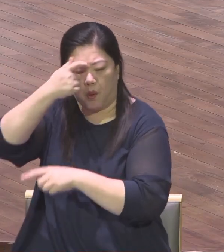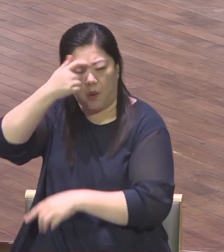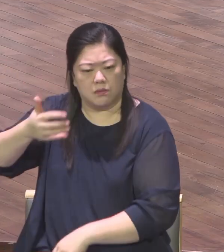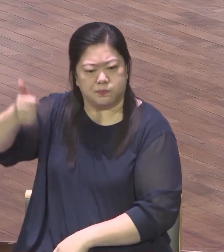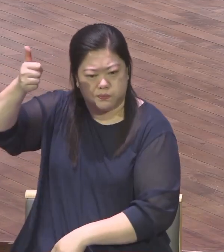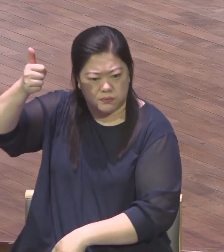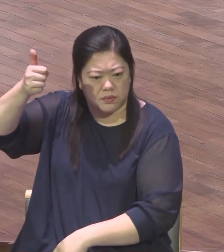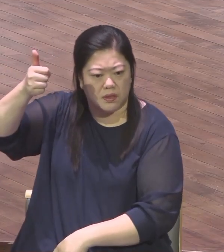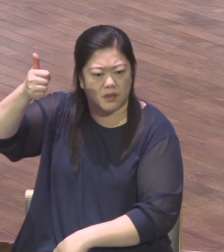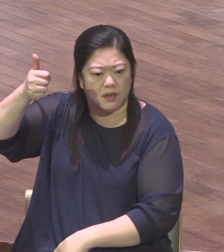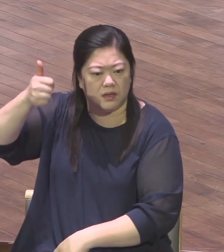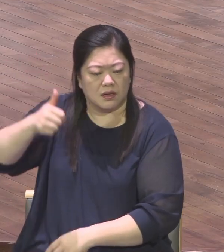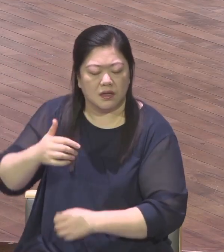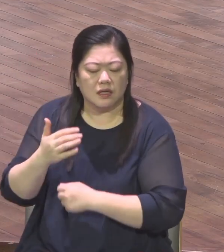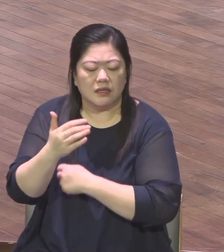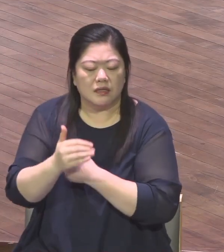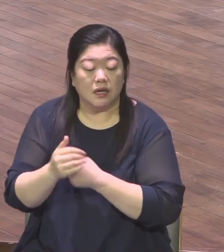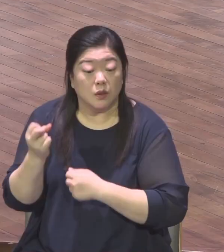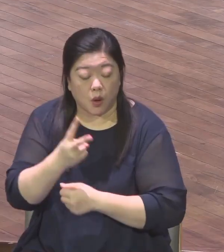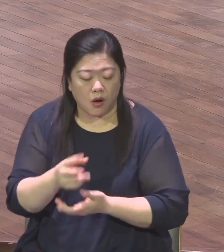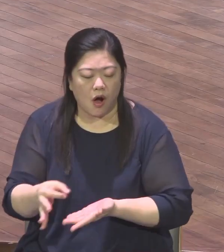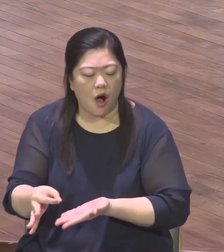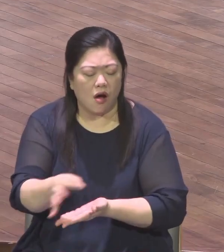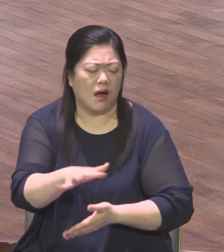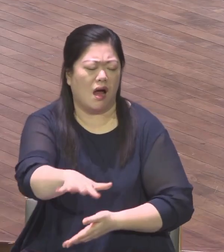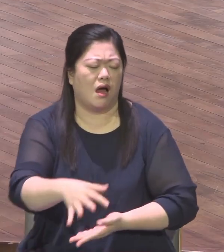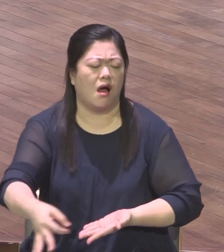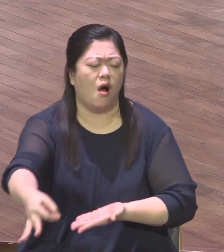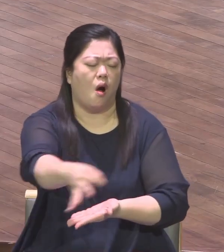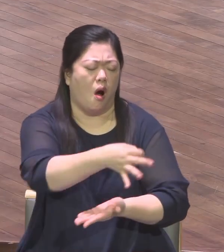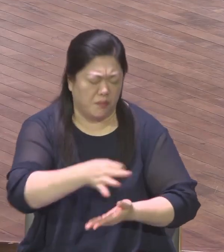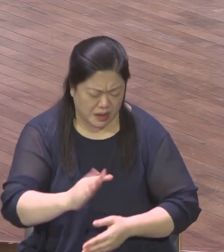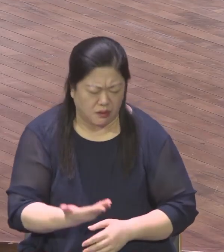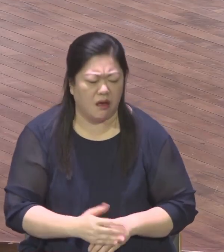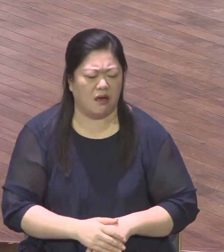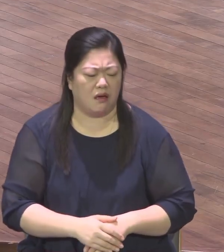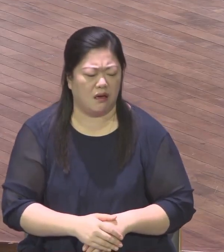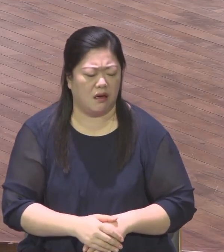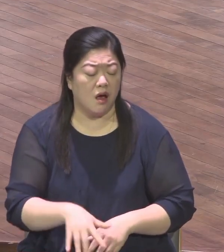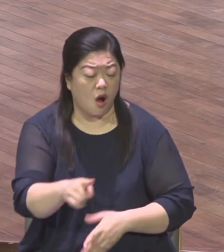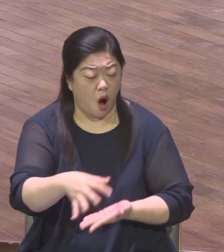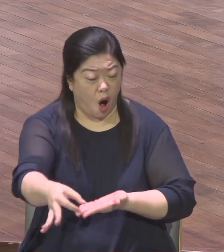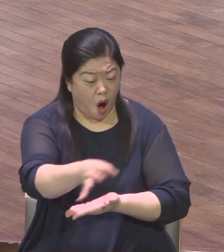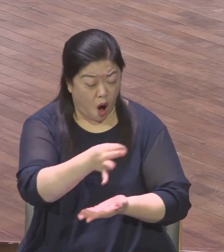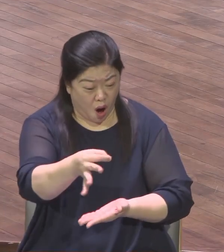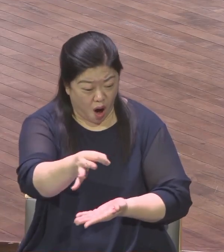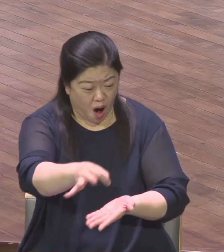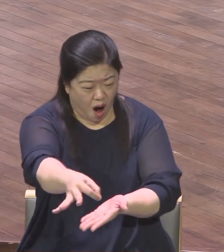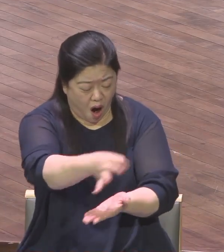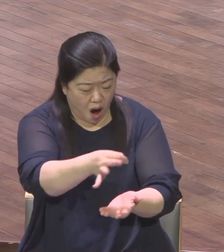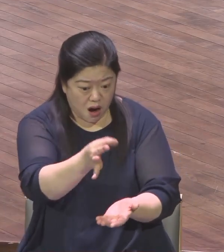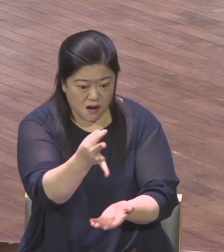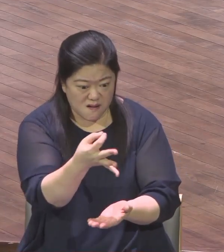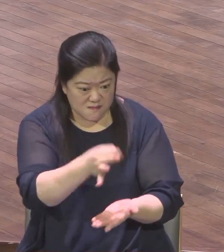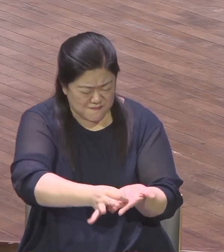나갔냐? 돈을 헌금을 많이 내라. 돈을 헌금 많이 내면 면죄부가 이거